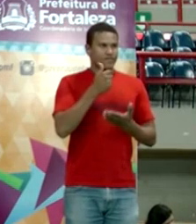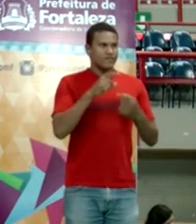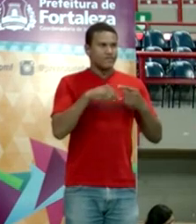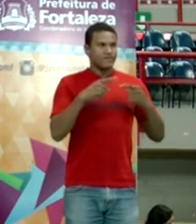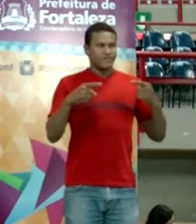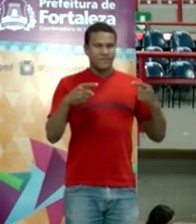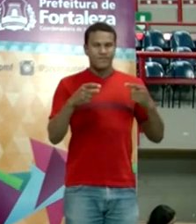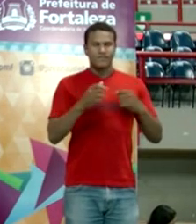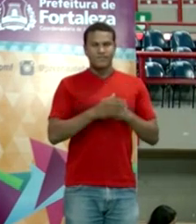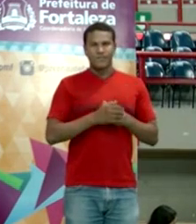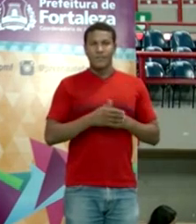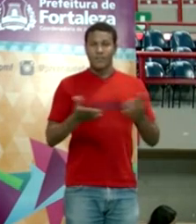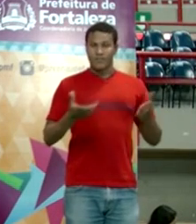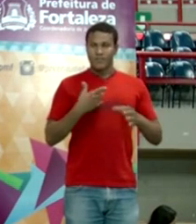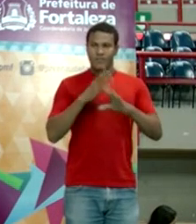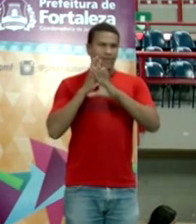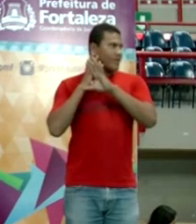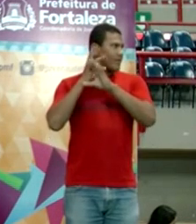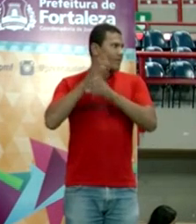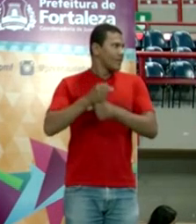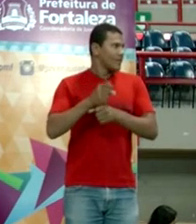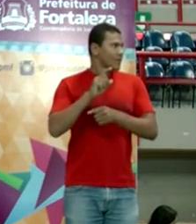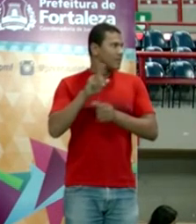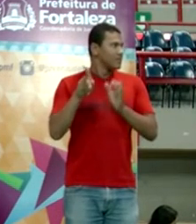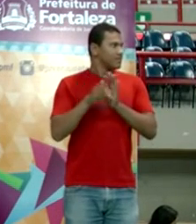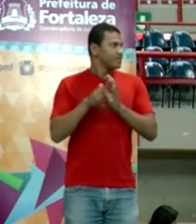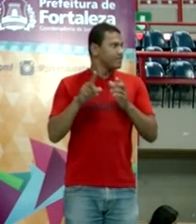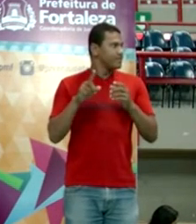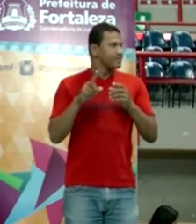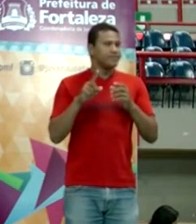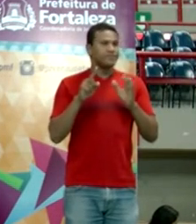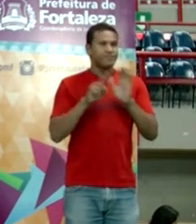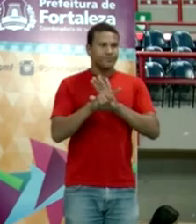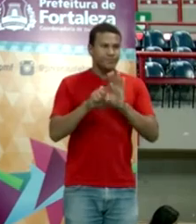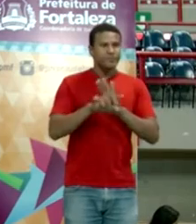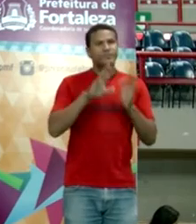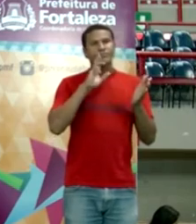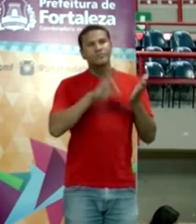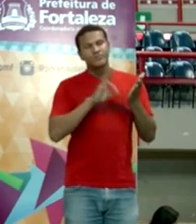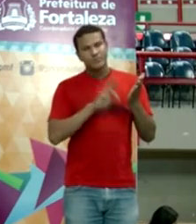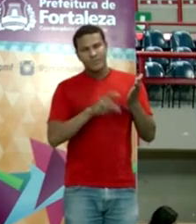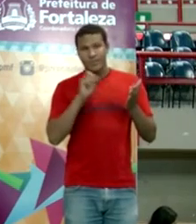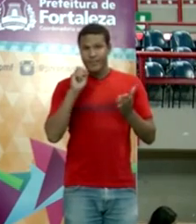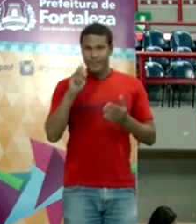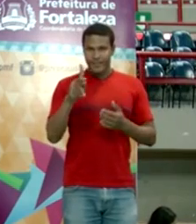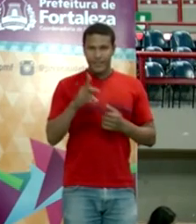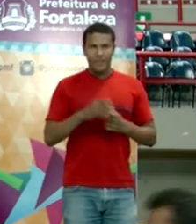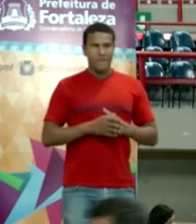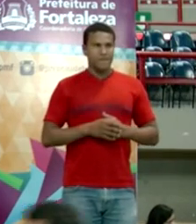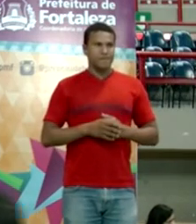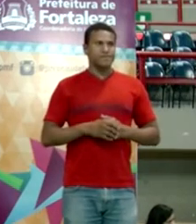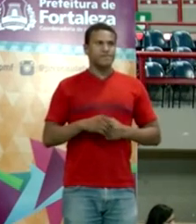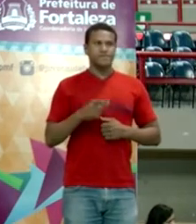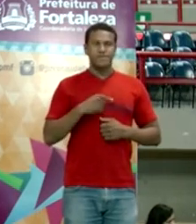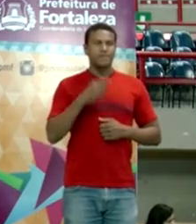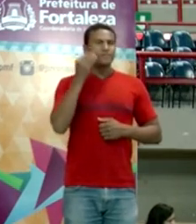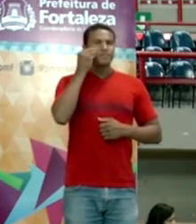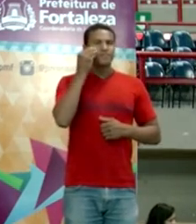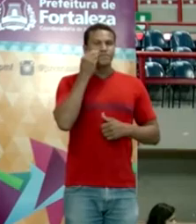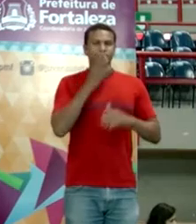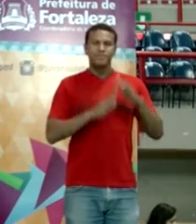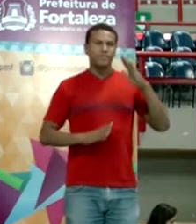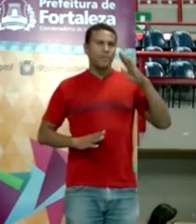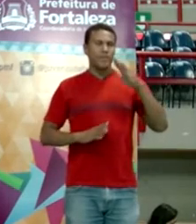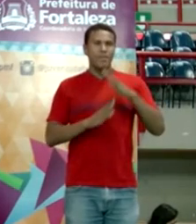uma revisão, resolvendo questões, tá bom? Resolvendo aqui o máximo possível de